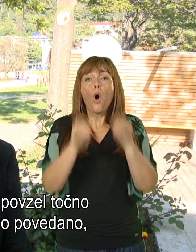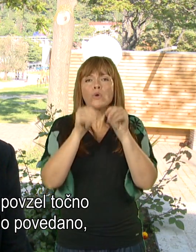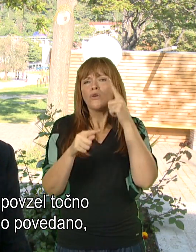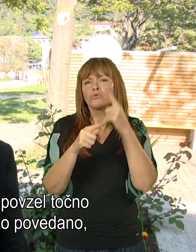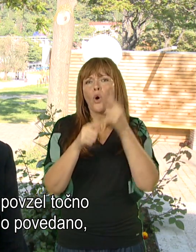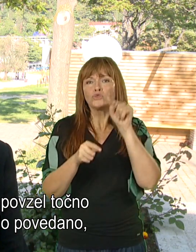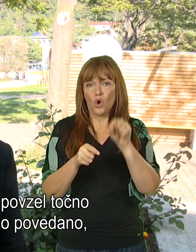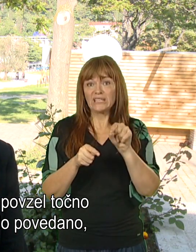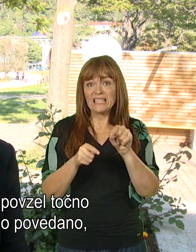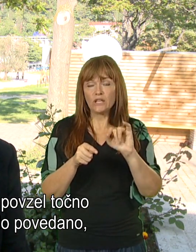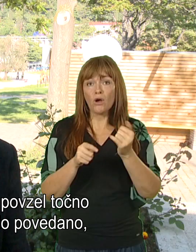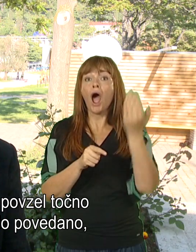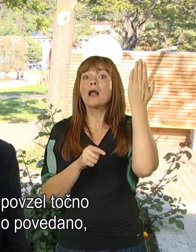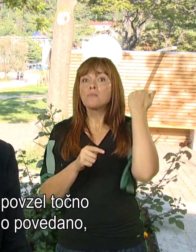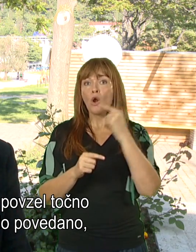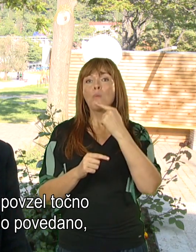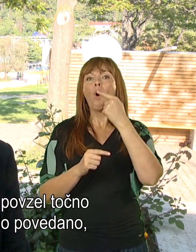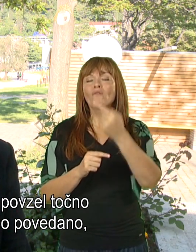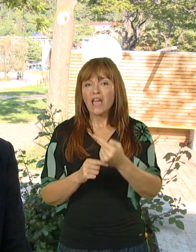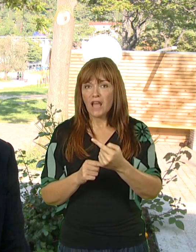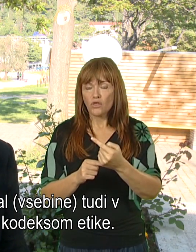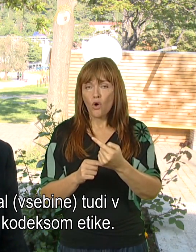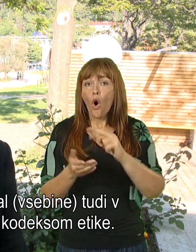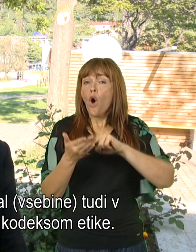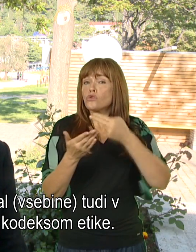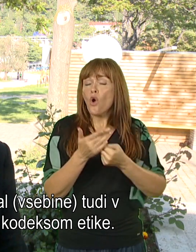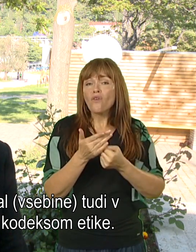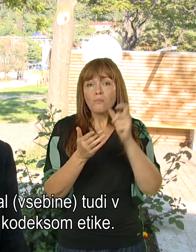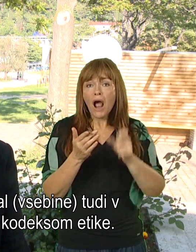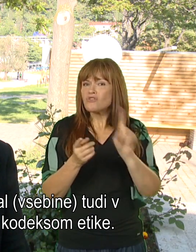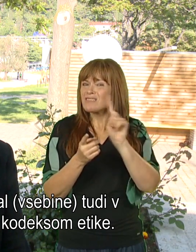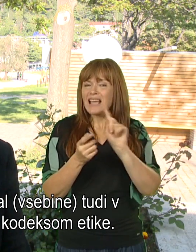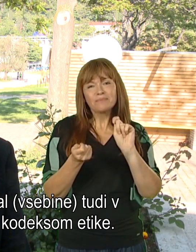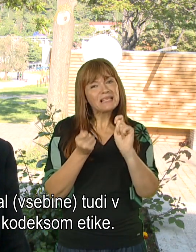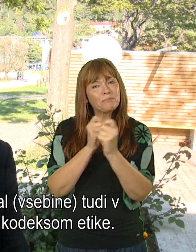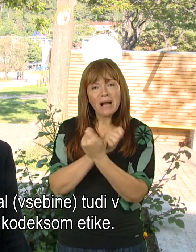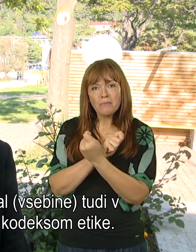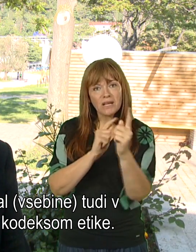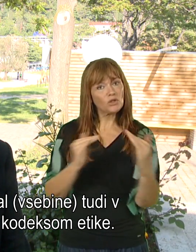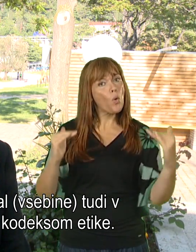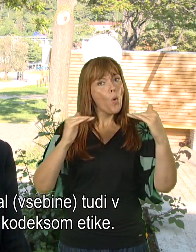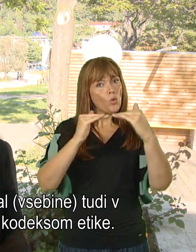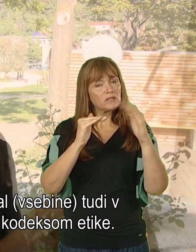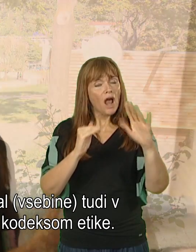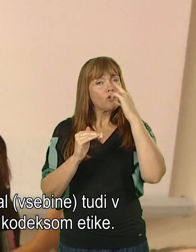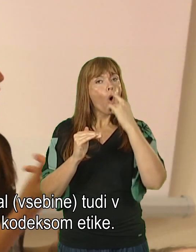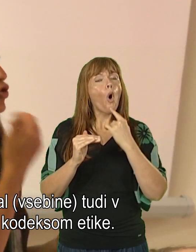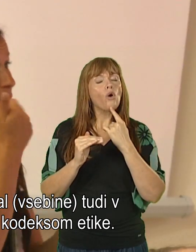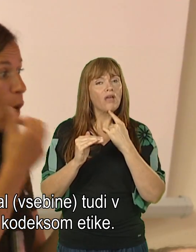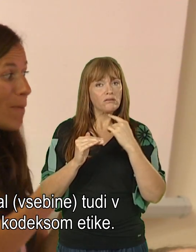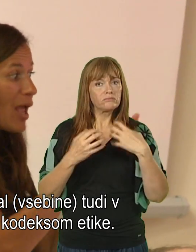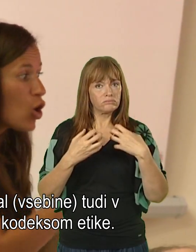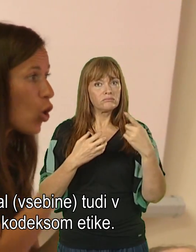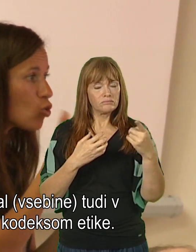točno tisto, kar je bilo povedano. Tolmač naj ne bi spreminjal, to je tudi v skladu z